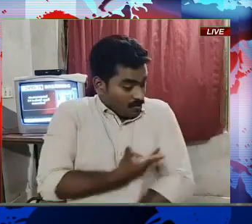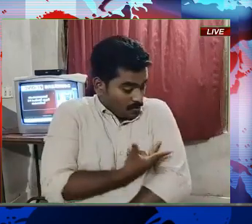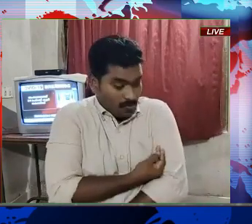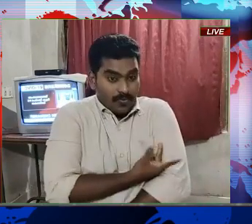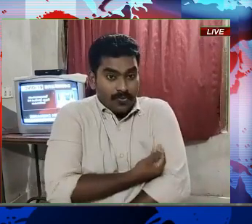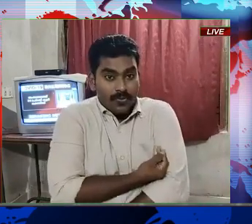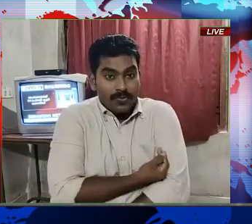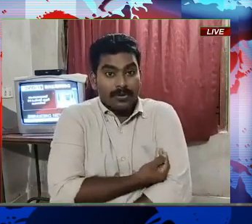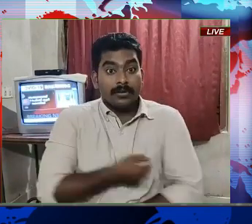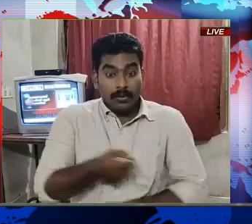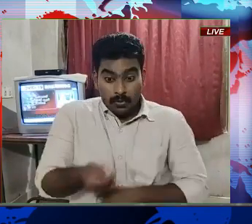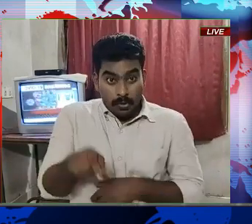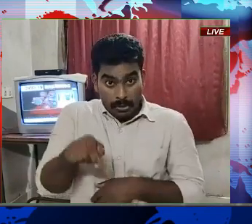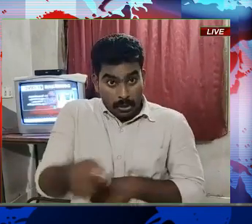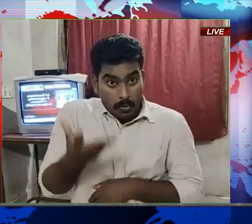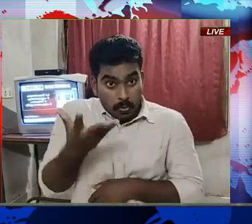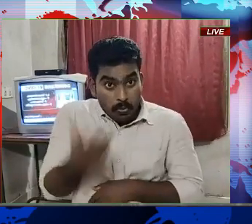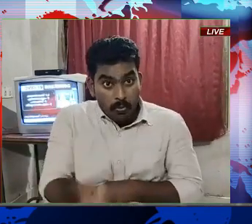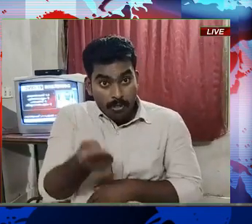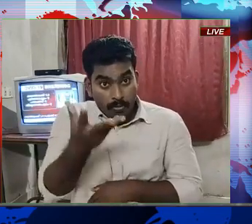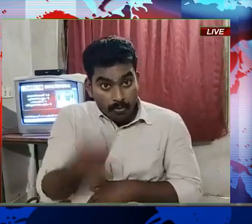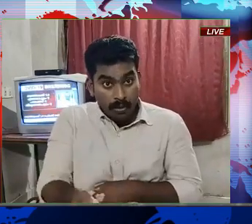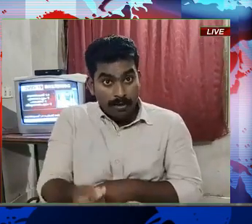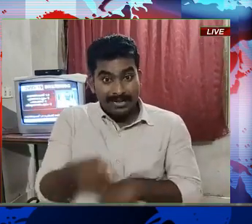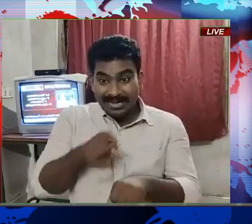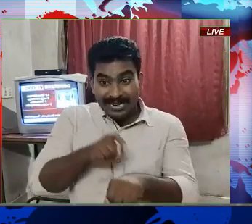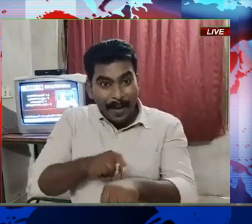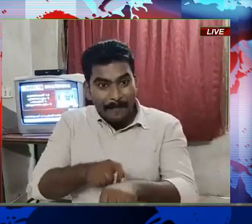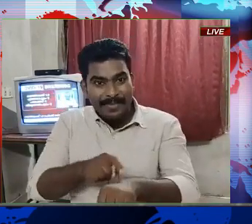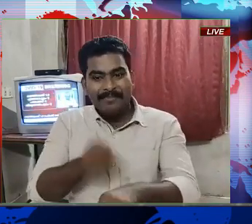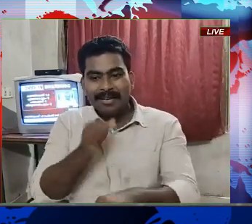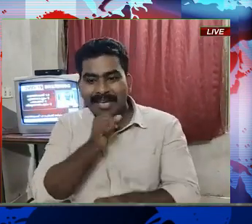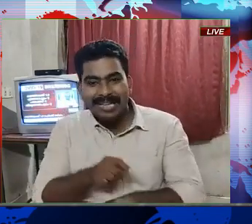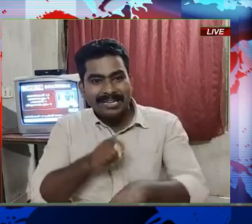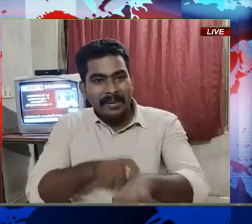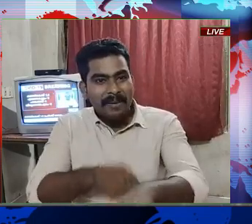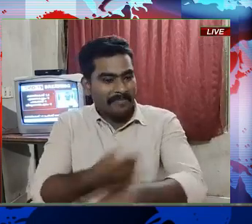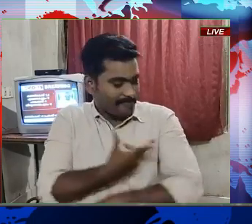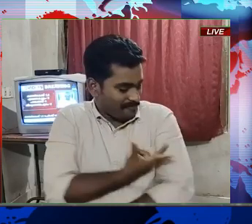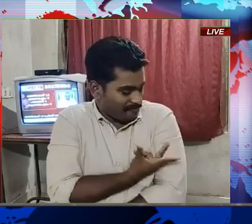ഒരു കാര്യമേ പറയാനുള്ളൂ, ഈ രോഗകാലത്ത്